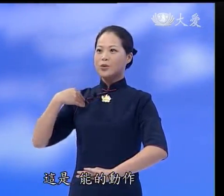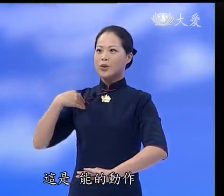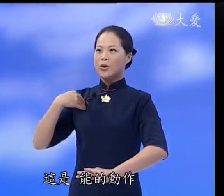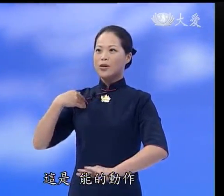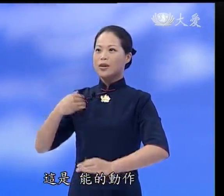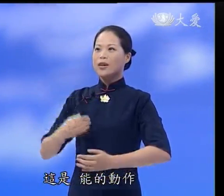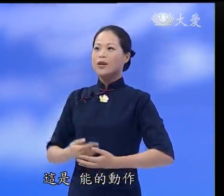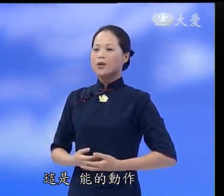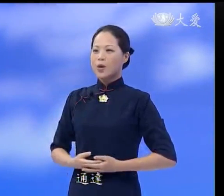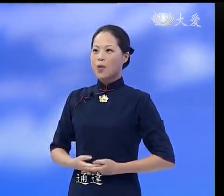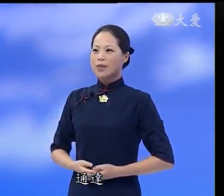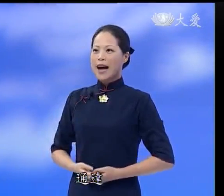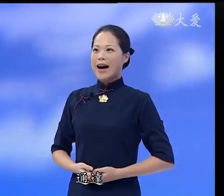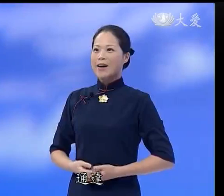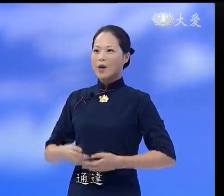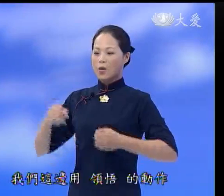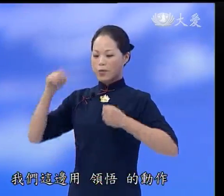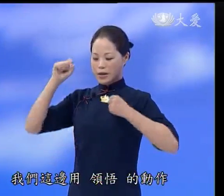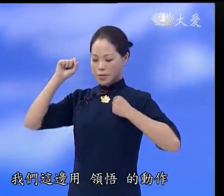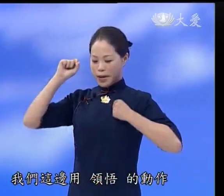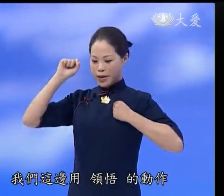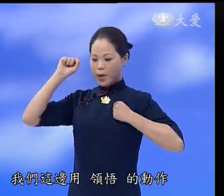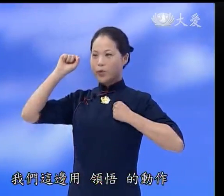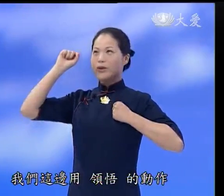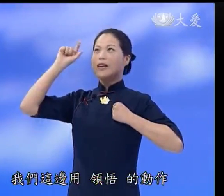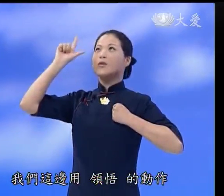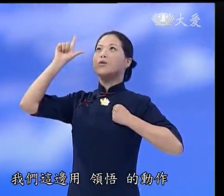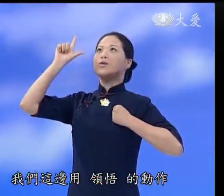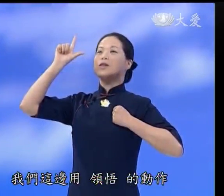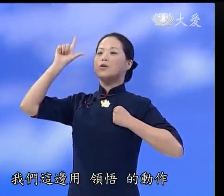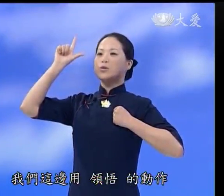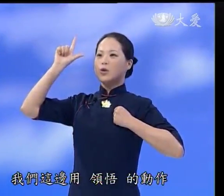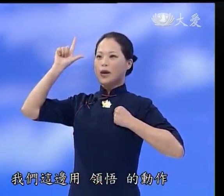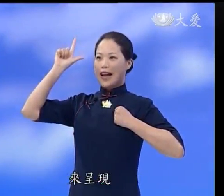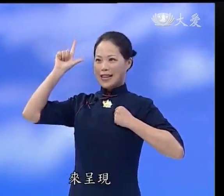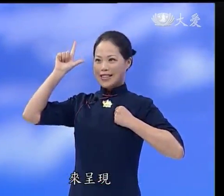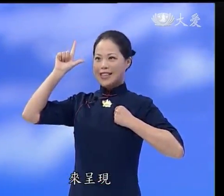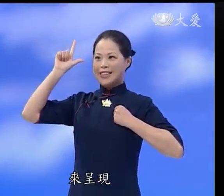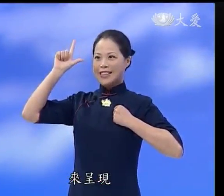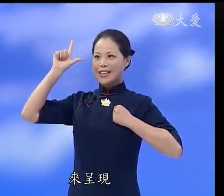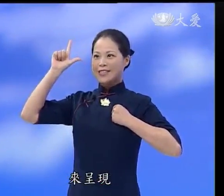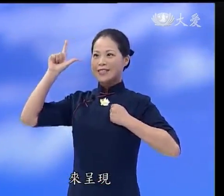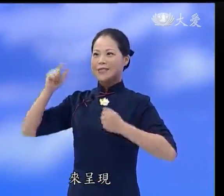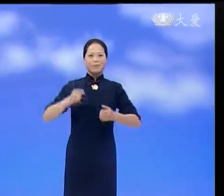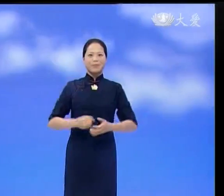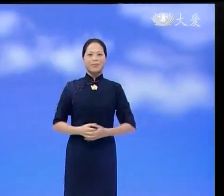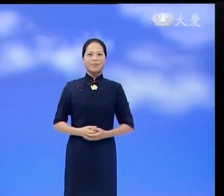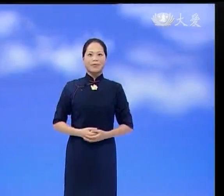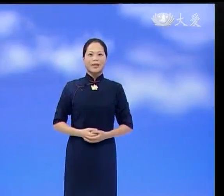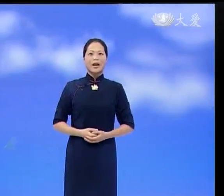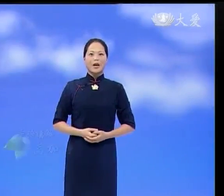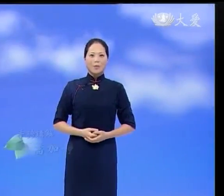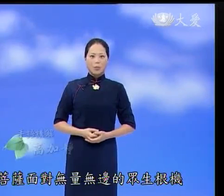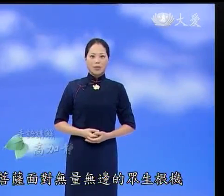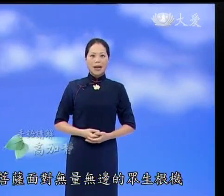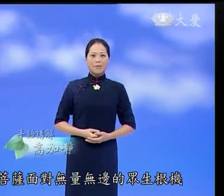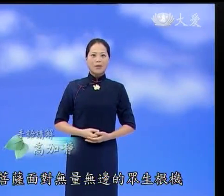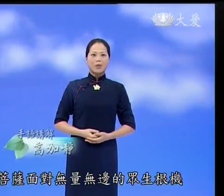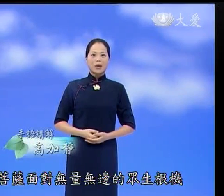作。通达，我们这边用领悟的动作来呈现。菩萨面对